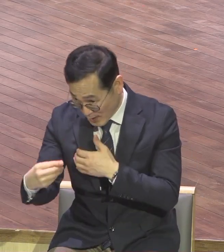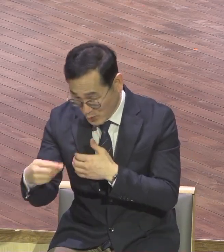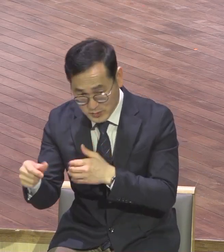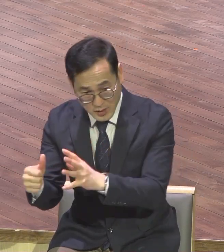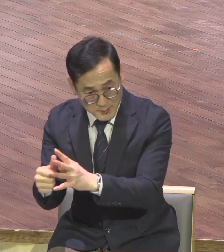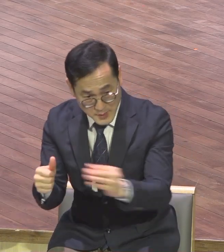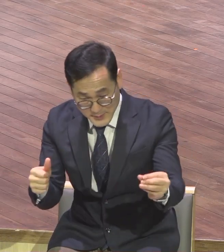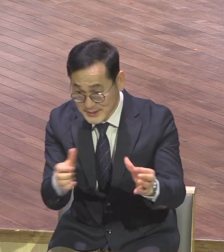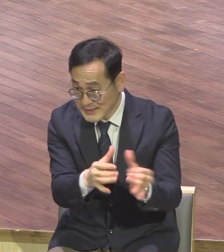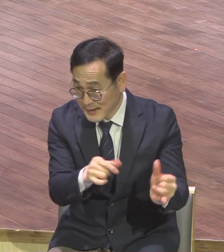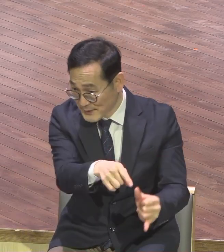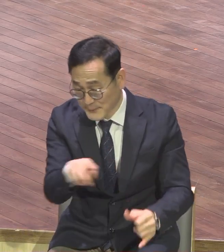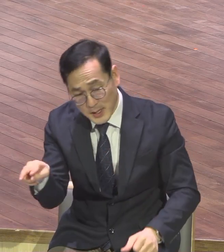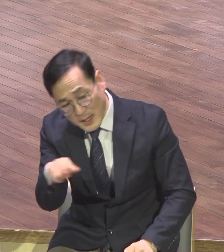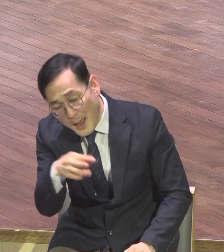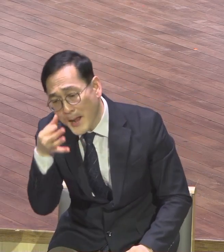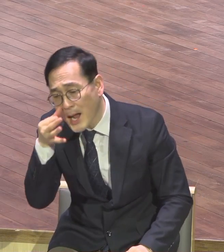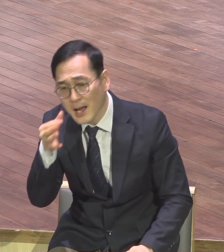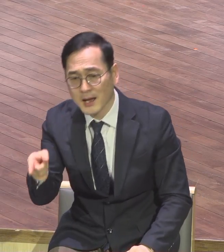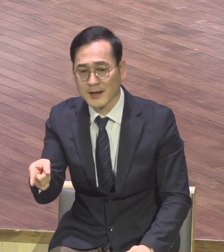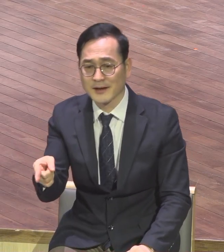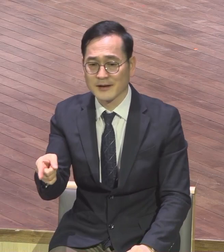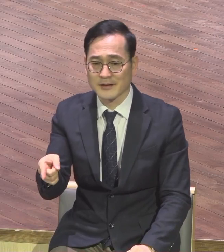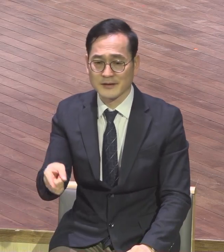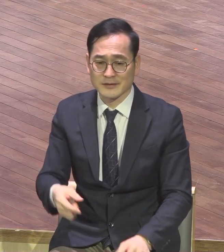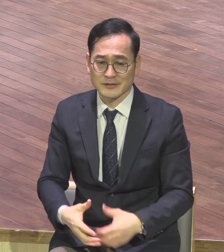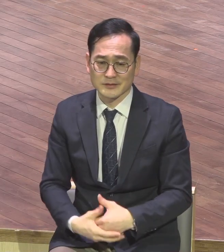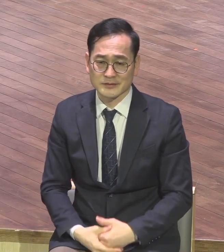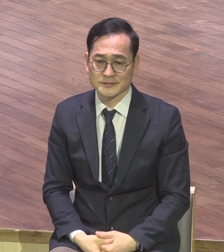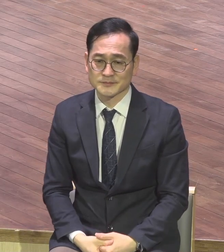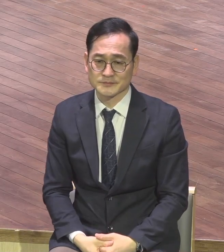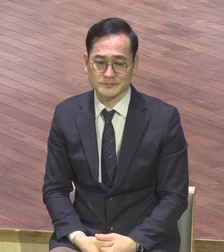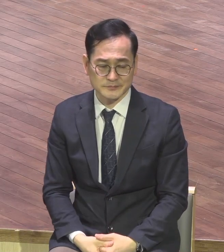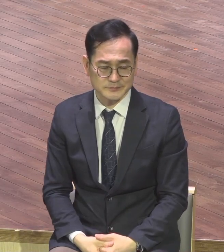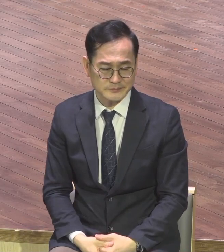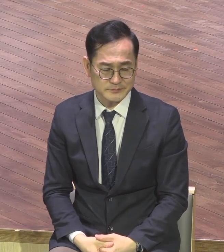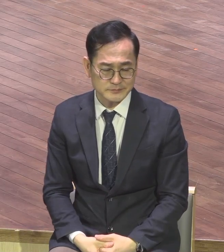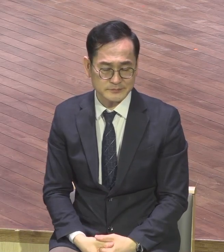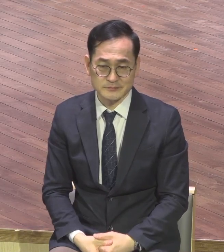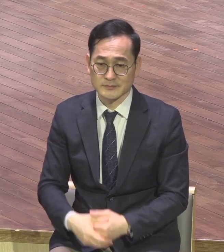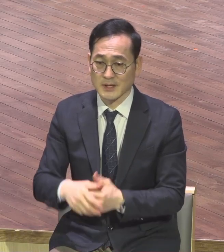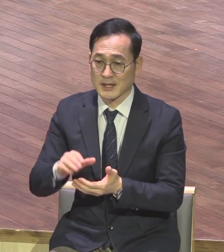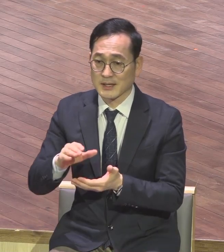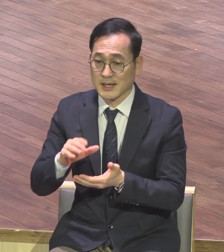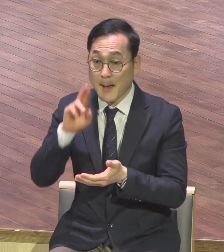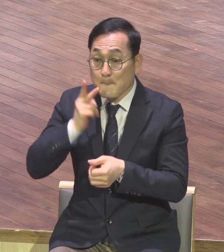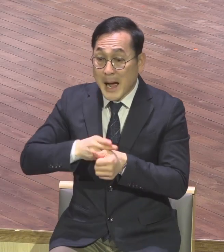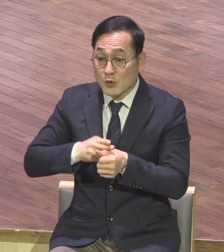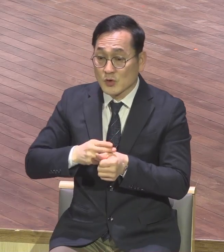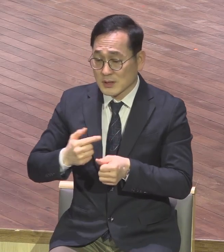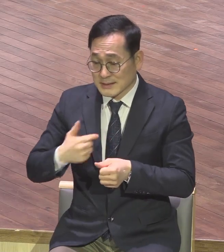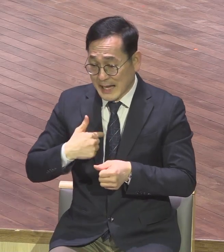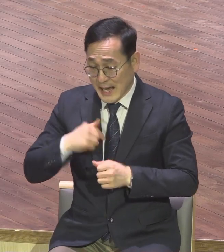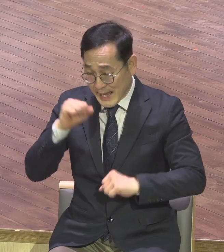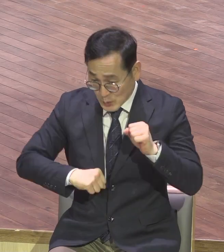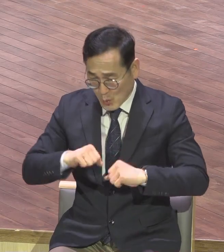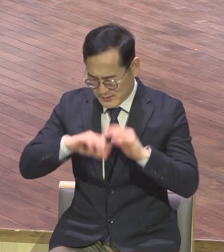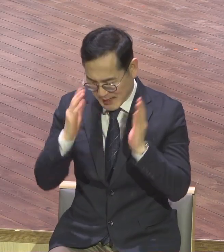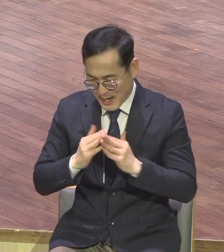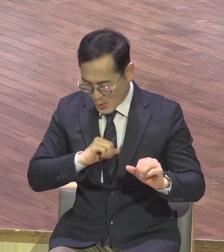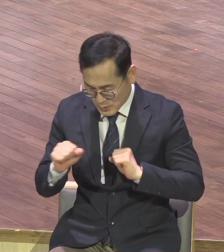자, 바울은 지금 이 빌립보 교회 성도들에게 자신을 본받으라 라고 말을 하고